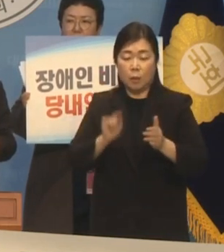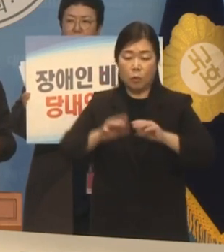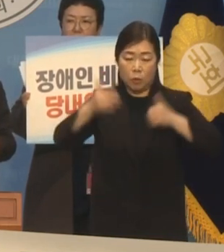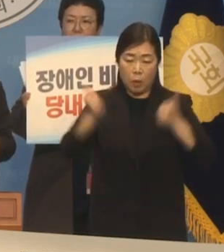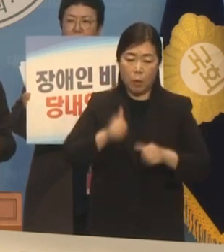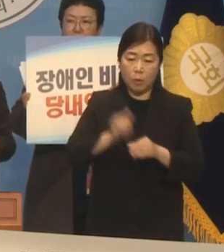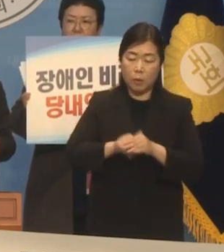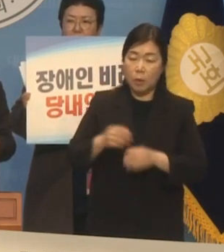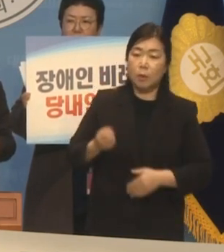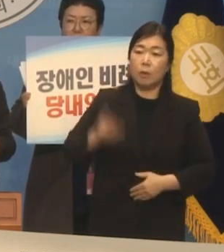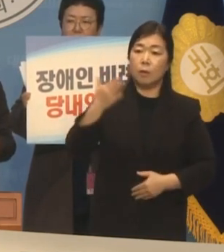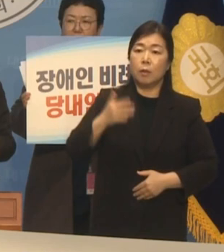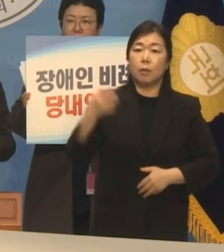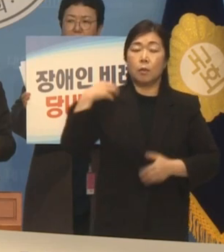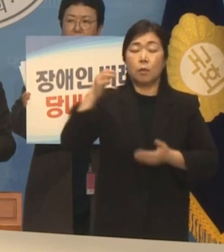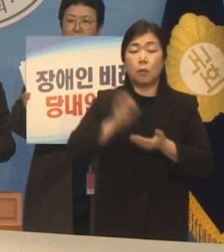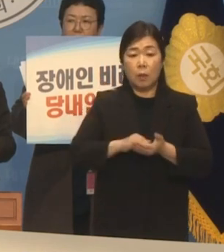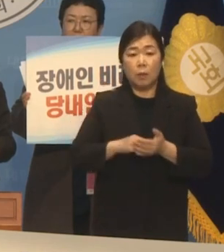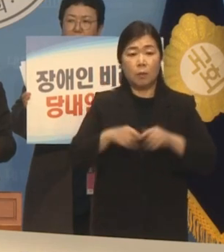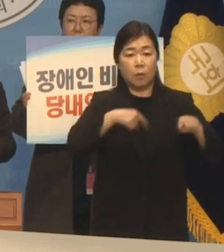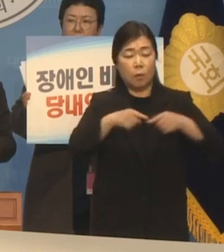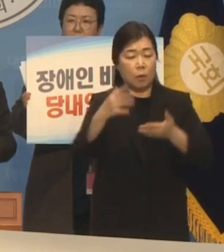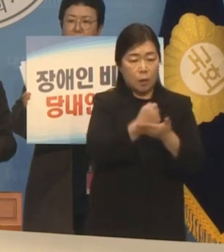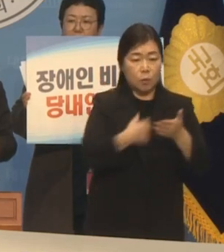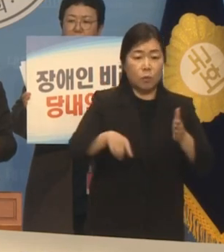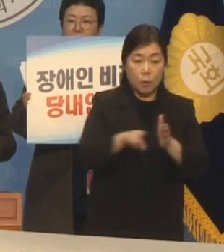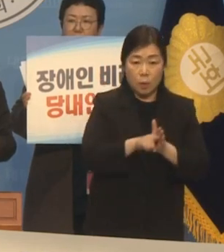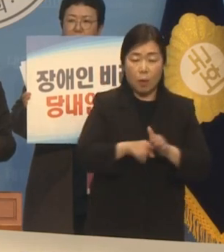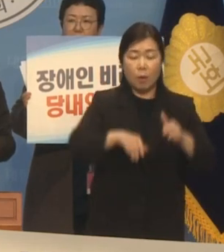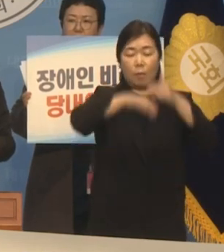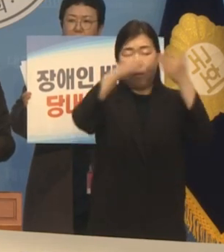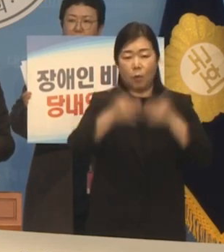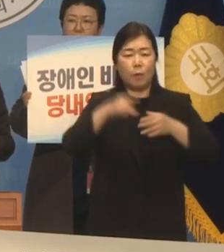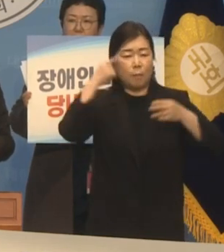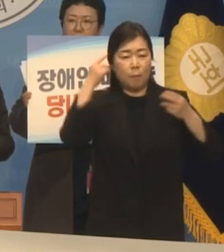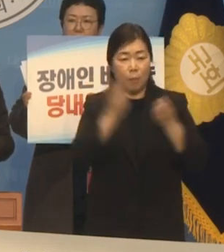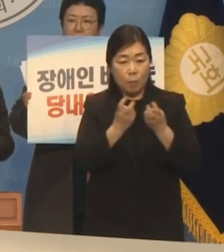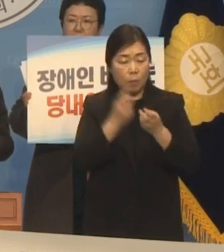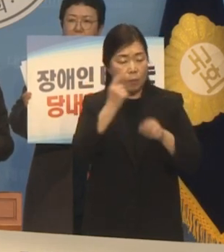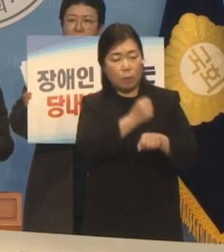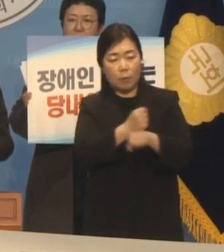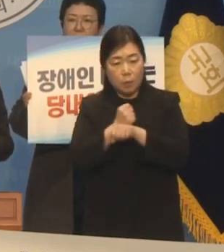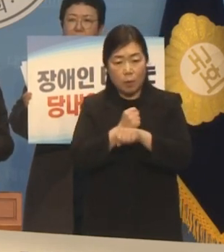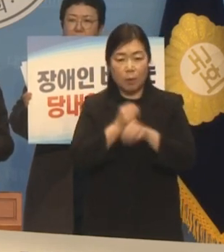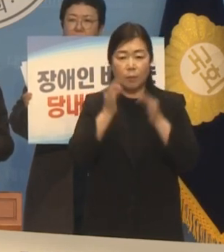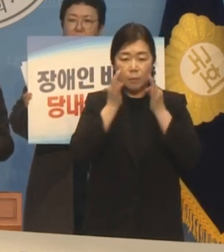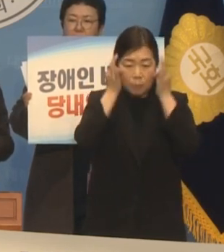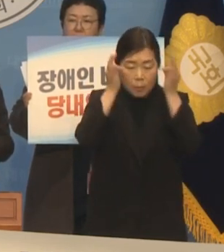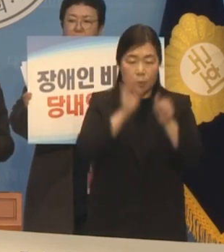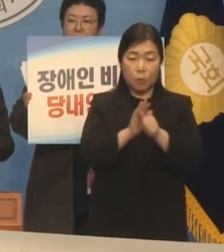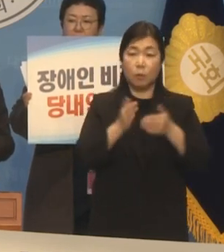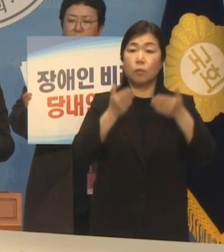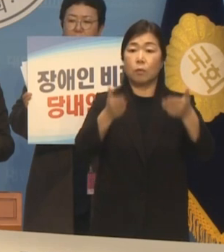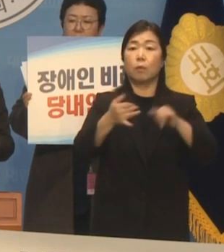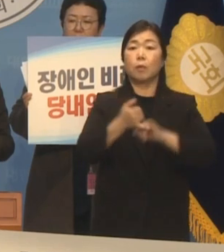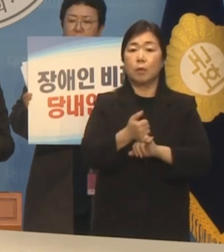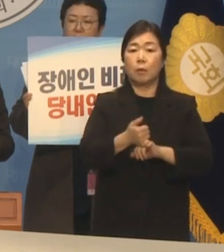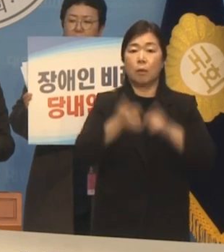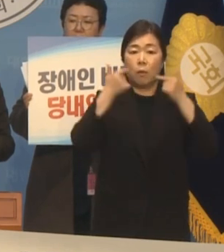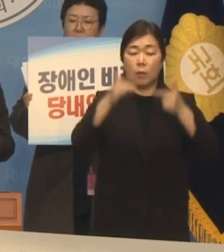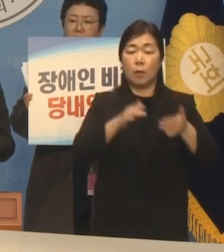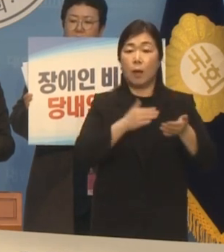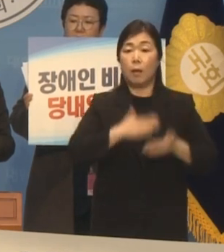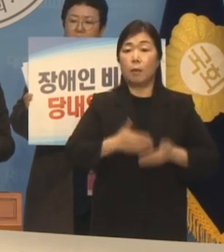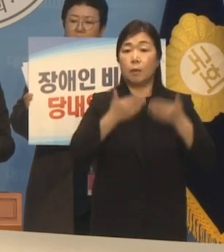승리 정권 재창출에 기여하기 위해 모든 수단을 강구해 총력을 기울일 것임을 명백히